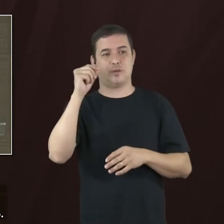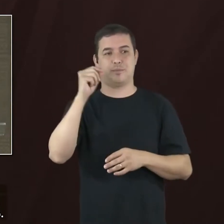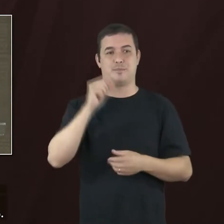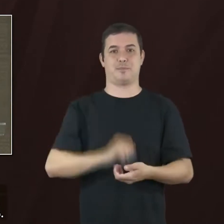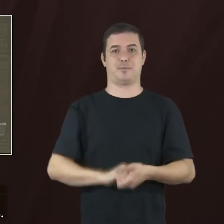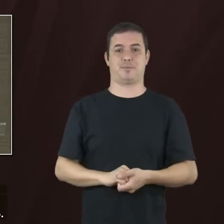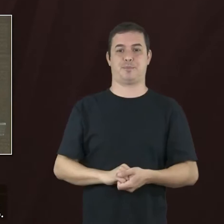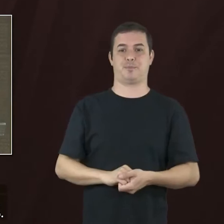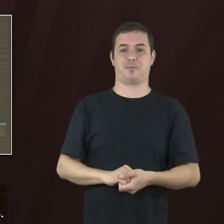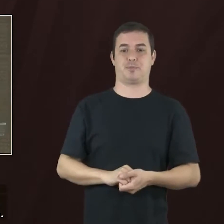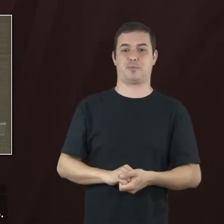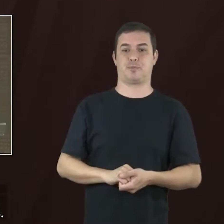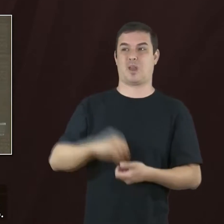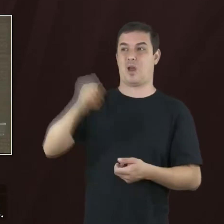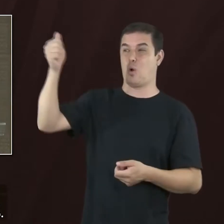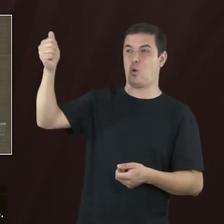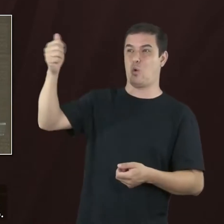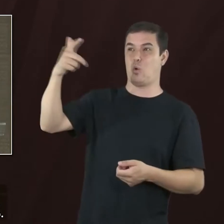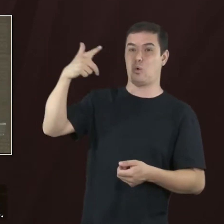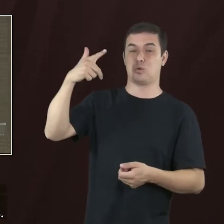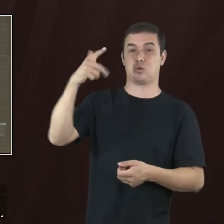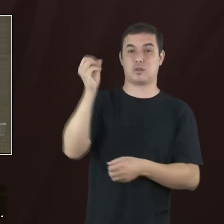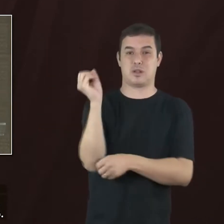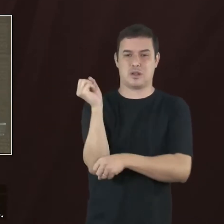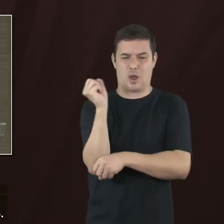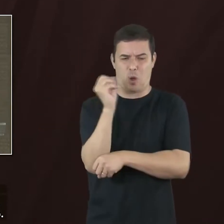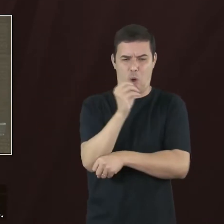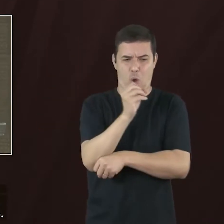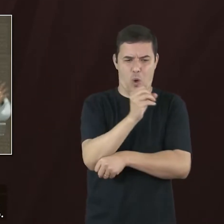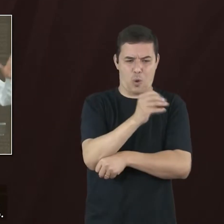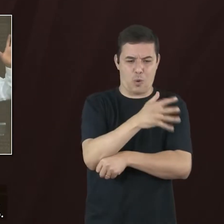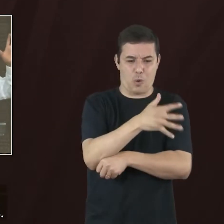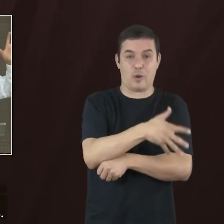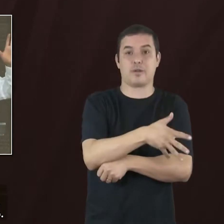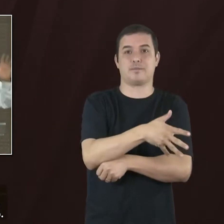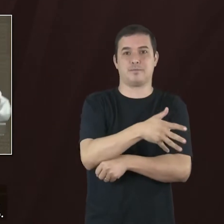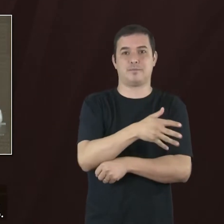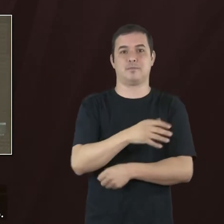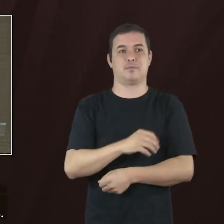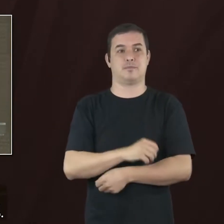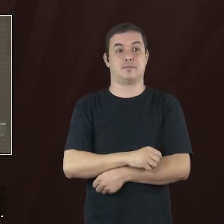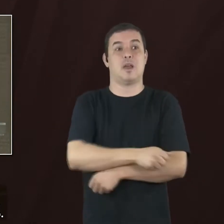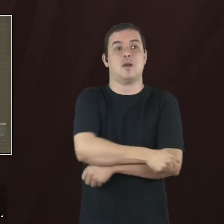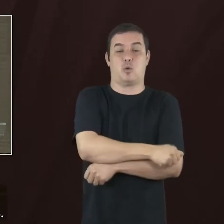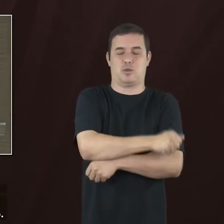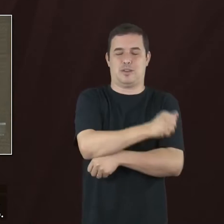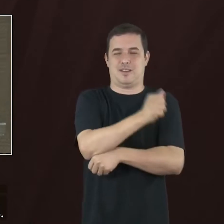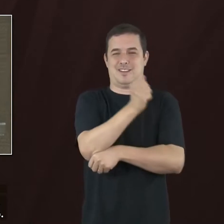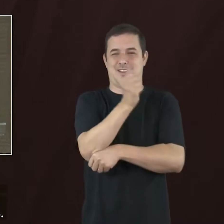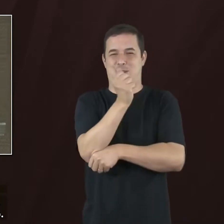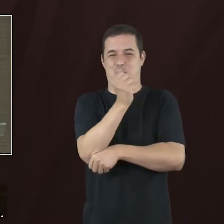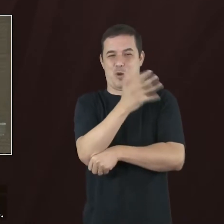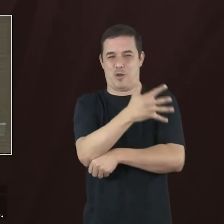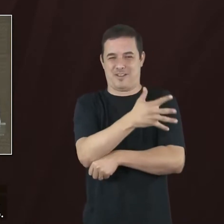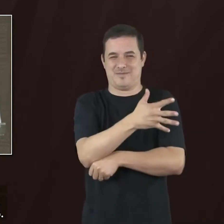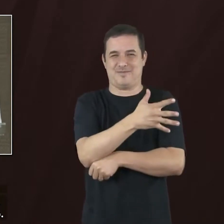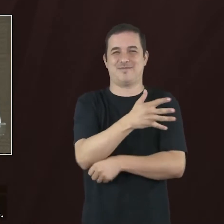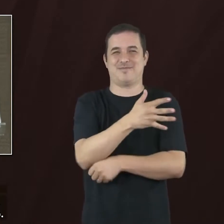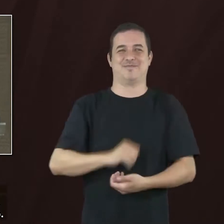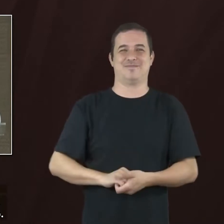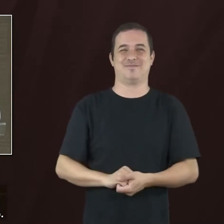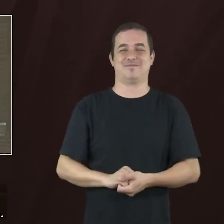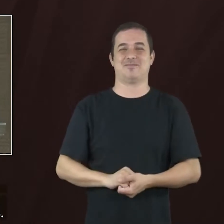é como a luz da aurora. Aleluia! Nós somos os primeiros